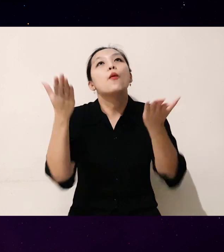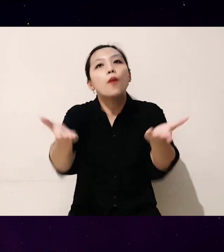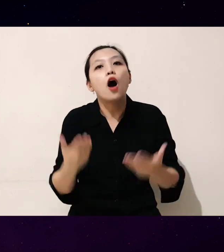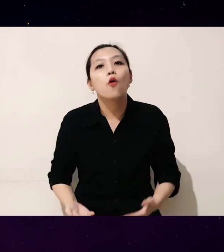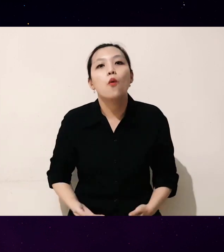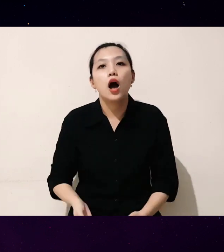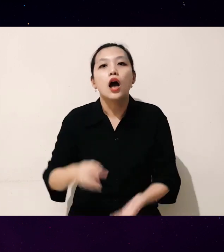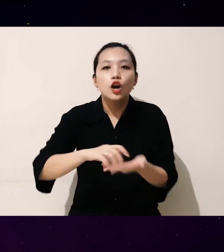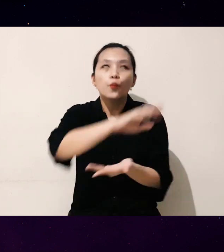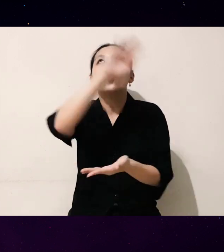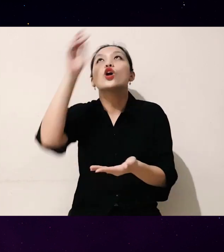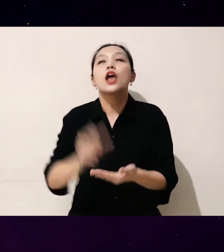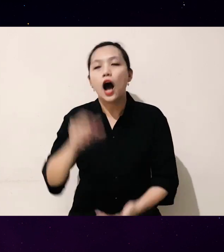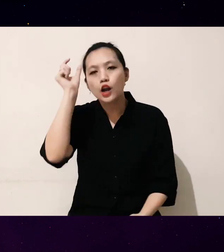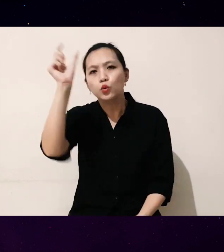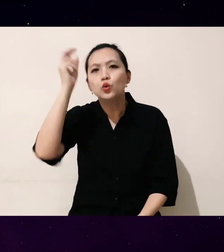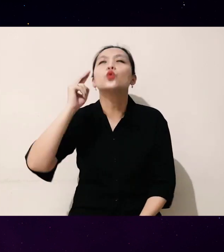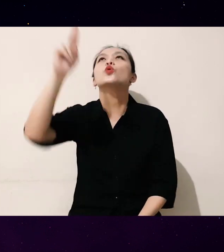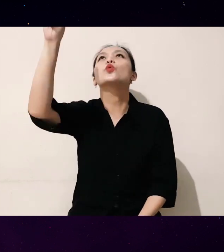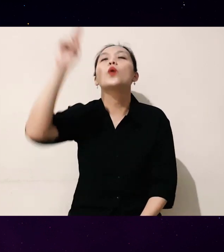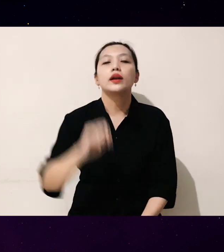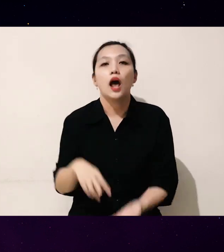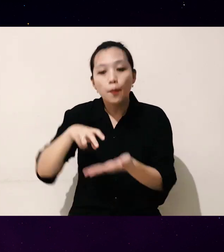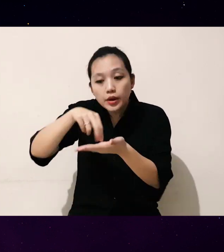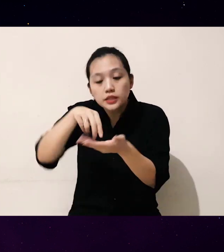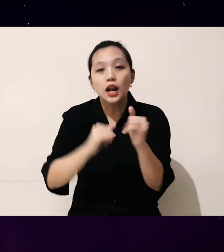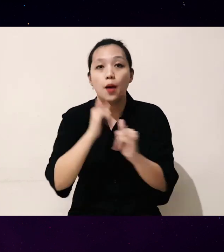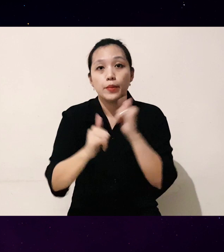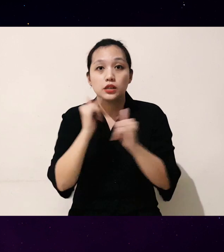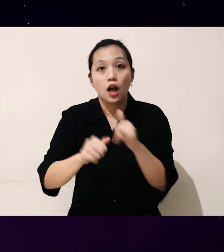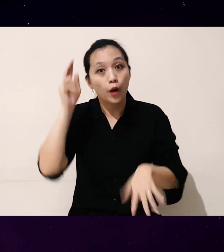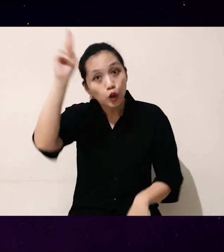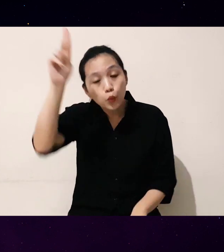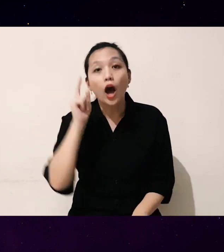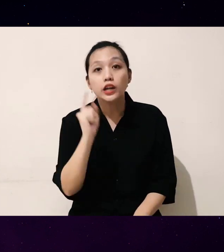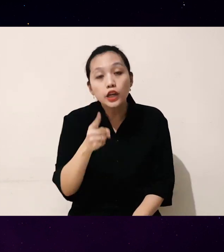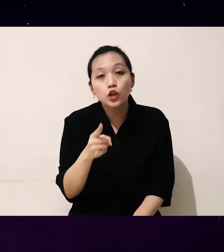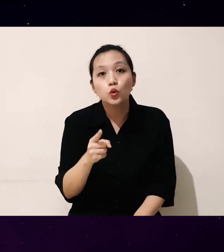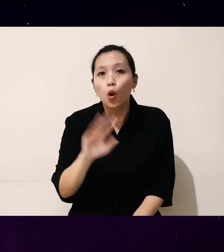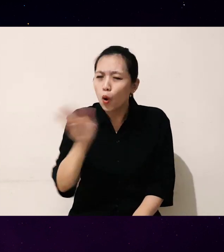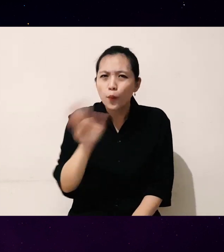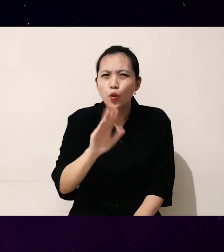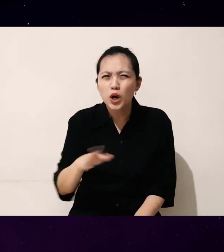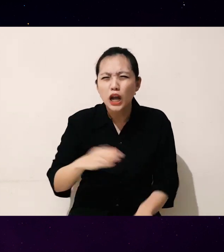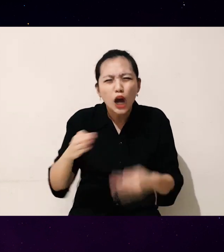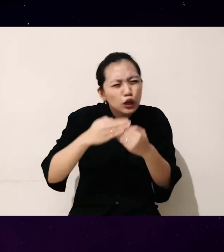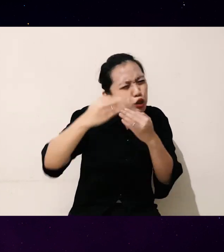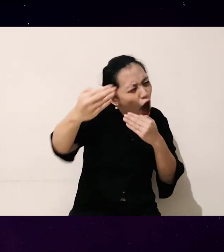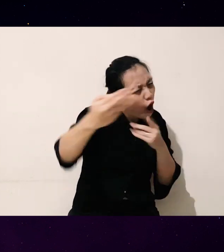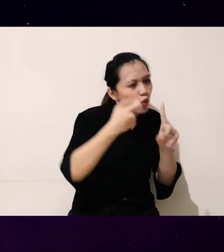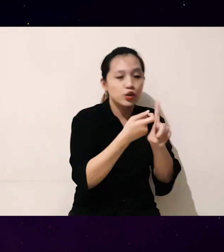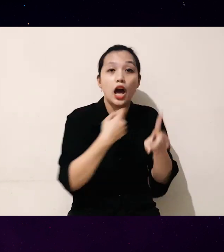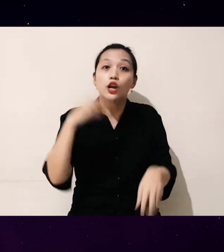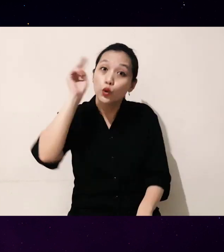setiap area dalam kehidupan saya dapat membawa kehormatan dan kemuliaan nama-Mu. Berjalan dengan Tuhan